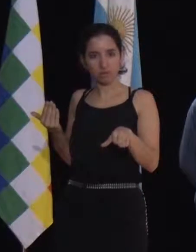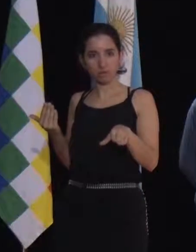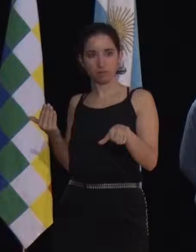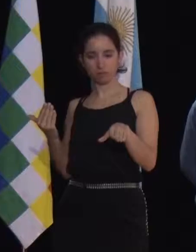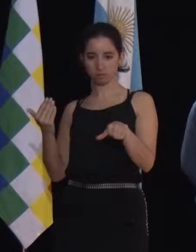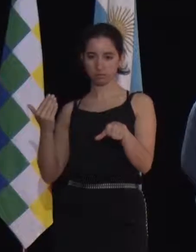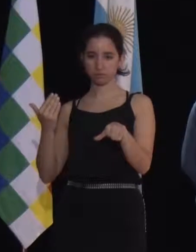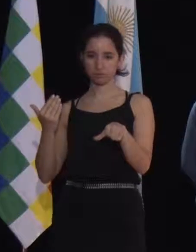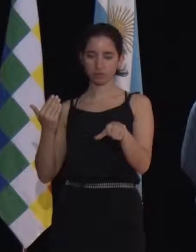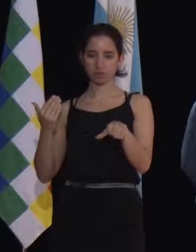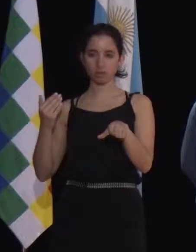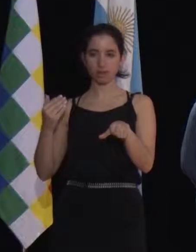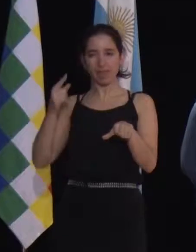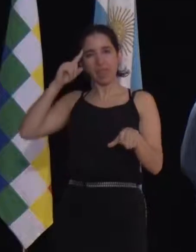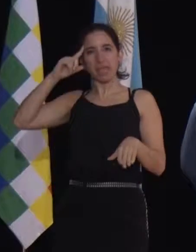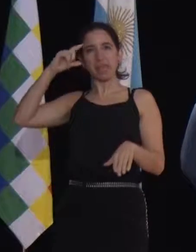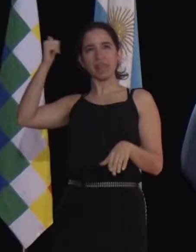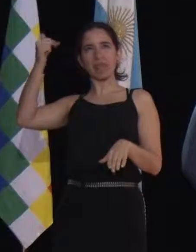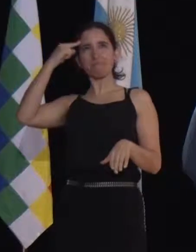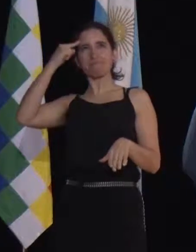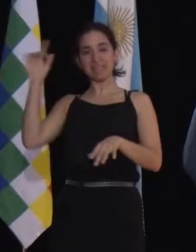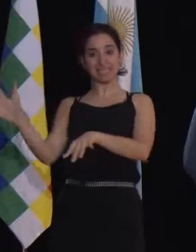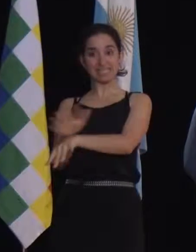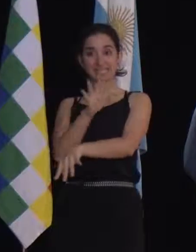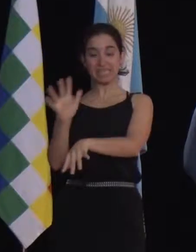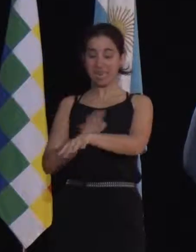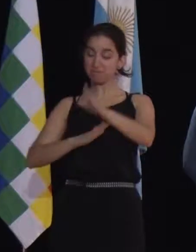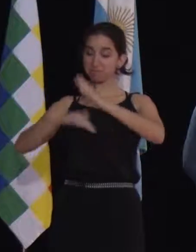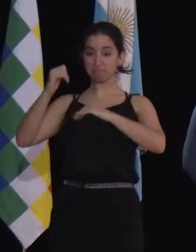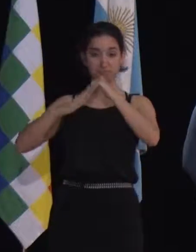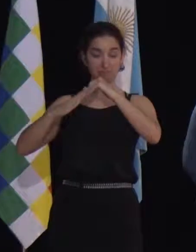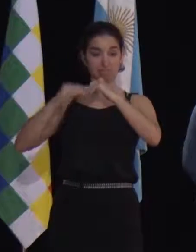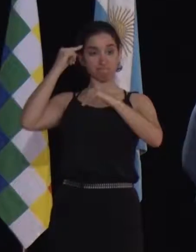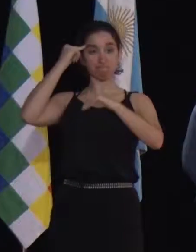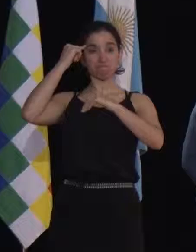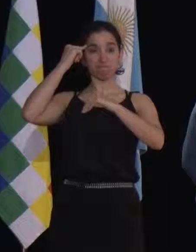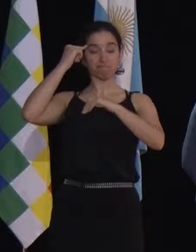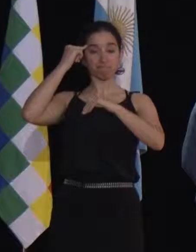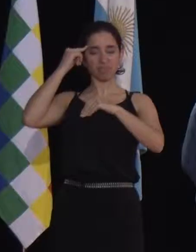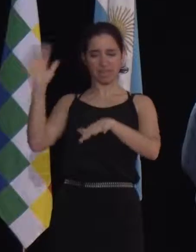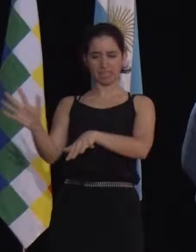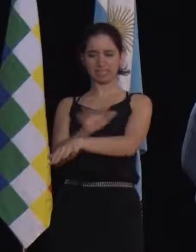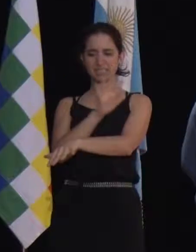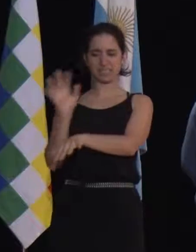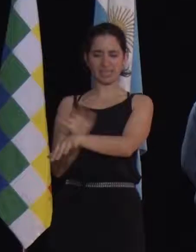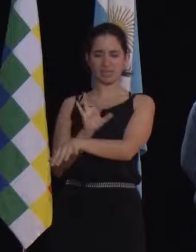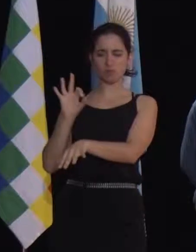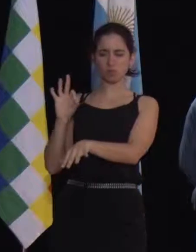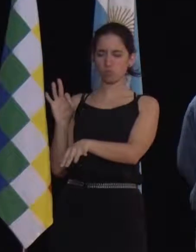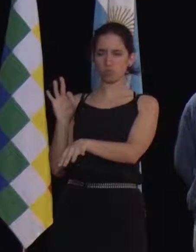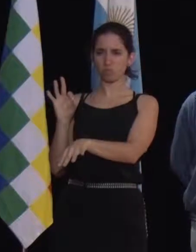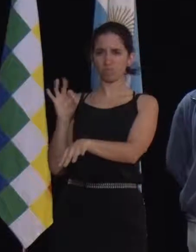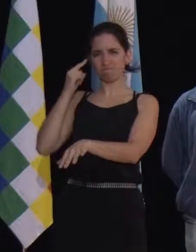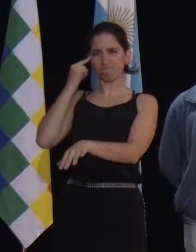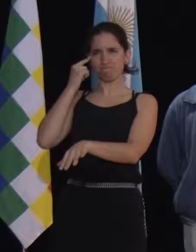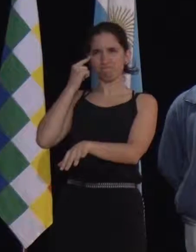entrar en este proyecto para para armar un cine pero después vimos que con un cine solo no funcionaba así que